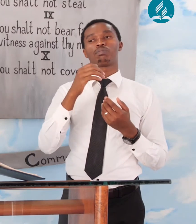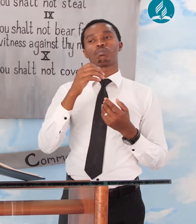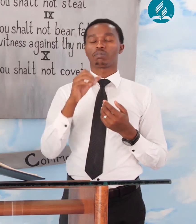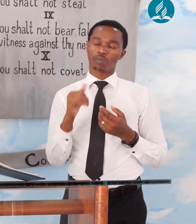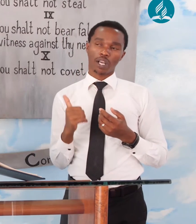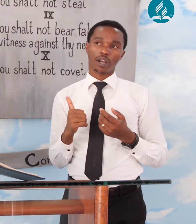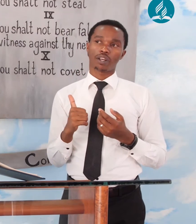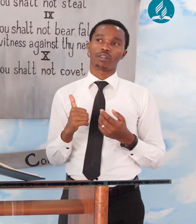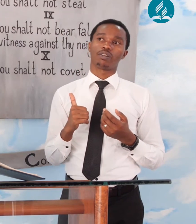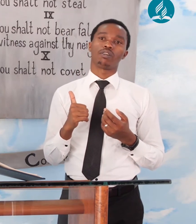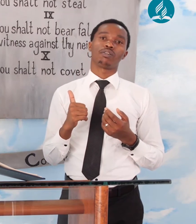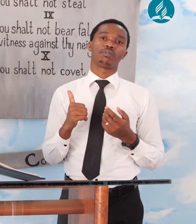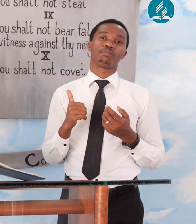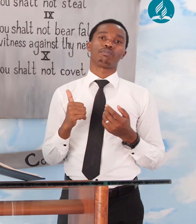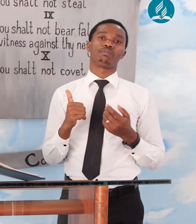ndetse